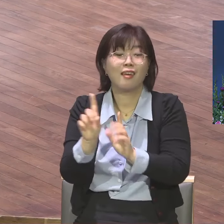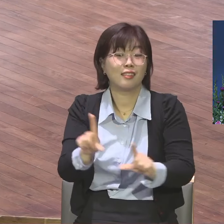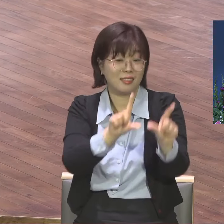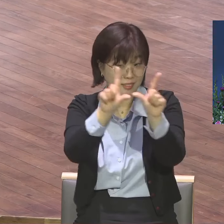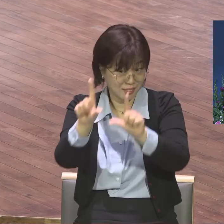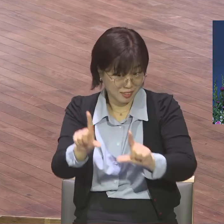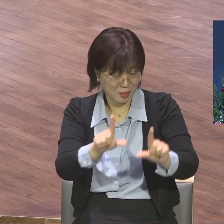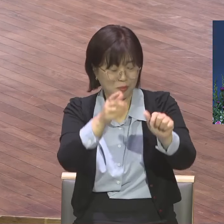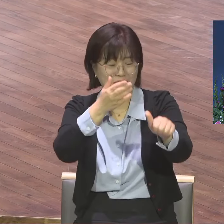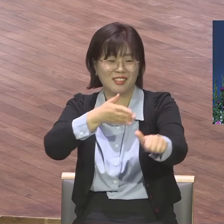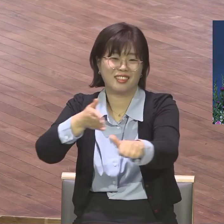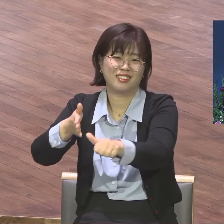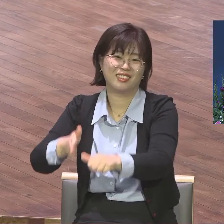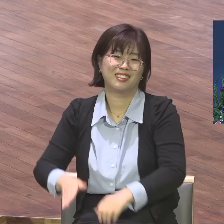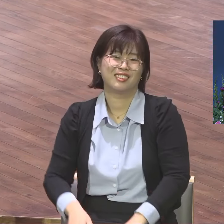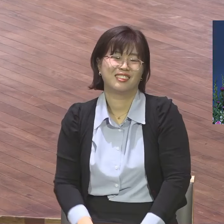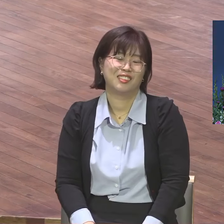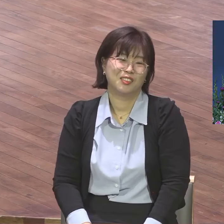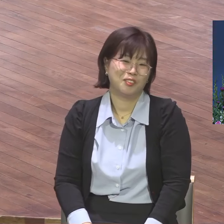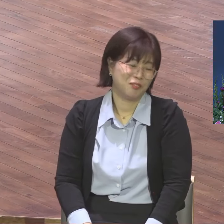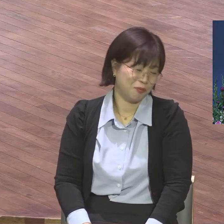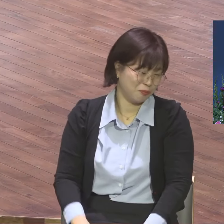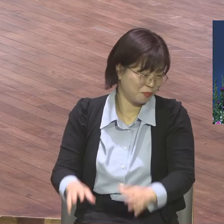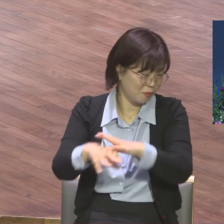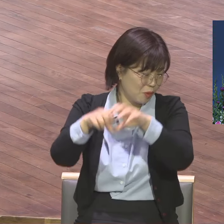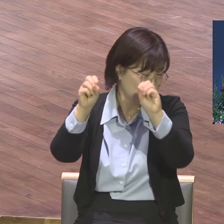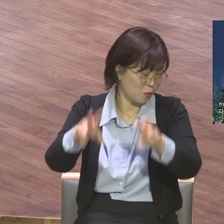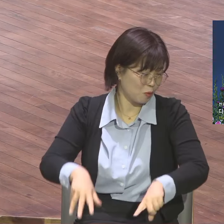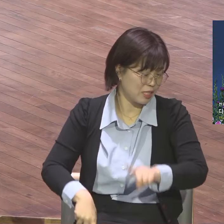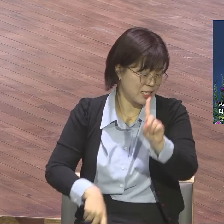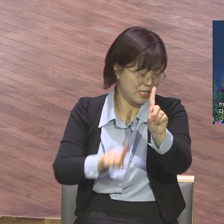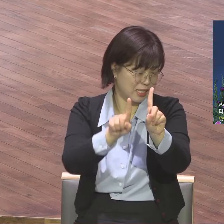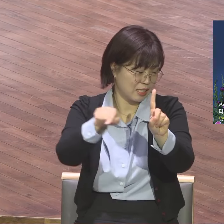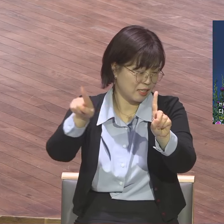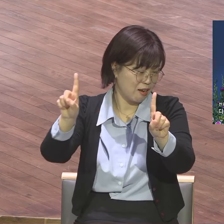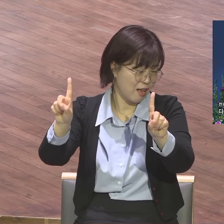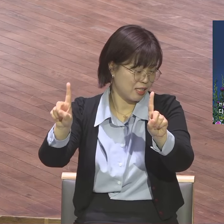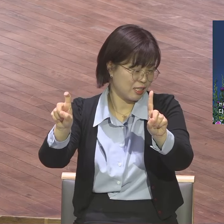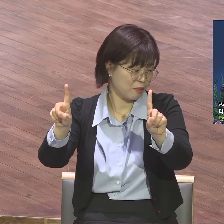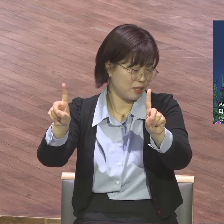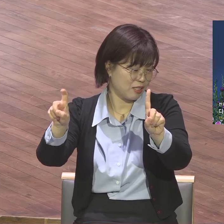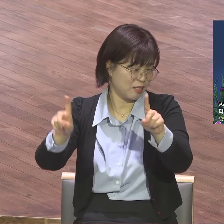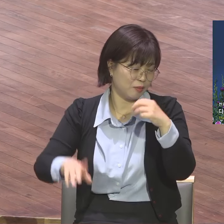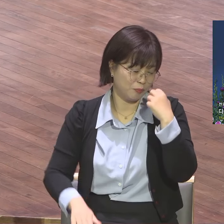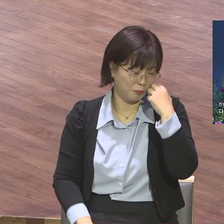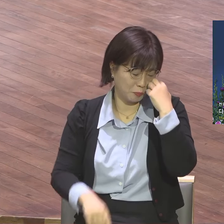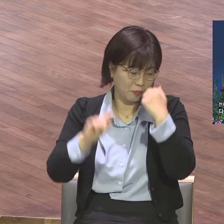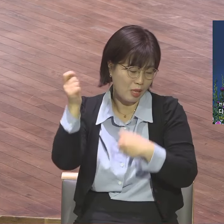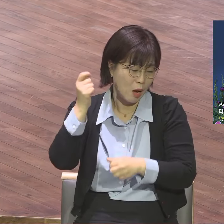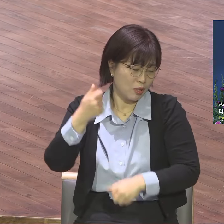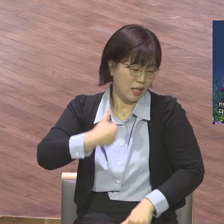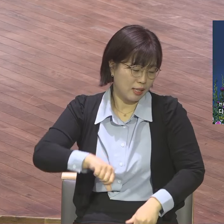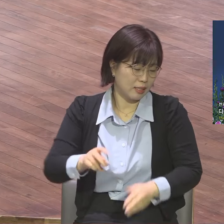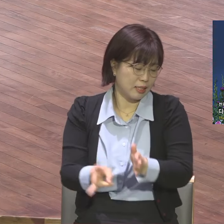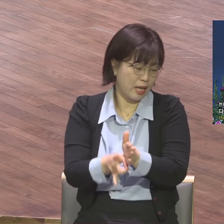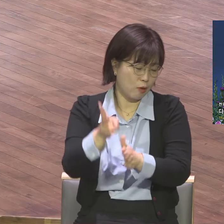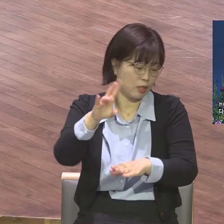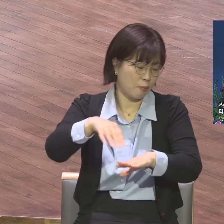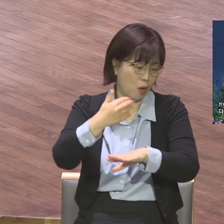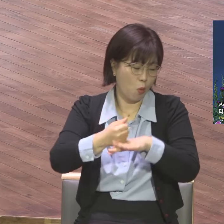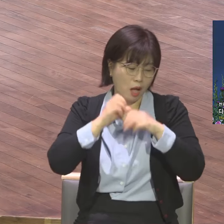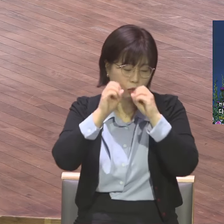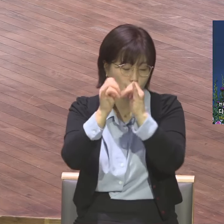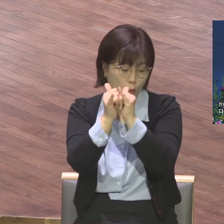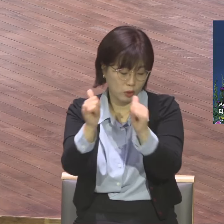전도서 1장 1절로 11절까지 한 절씩 교독하겠습니다. 다윗의 아들 예루살렘